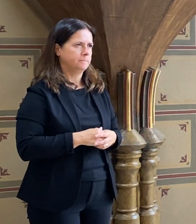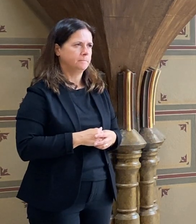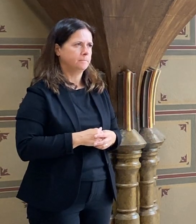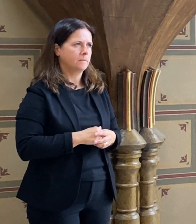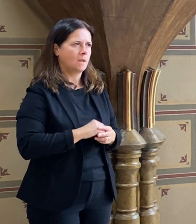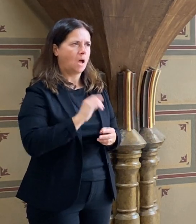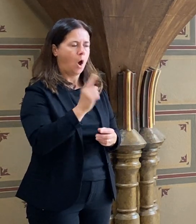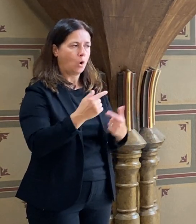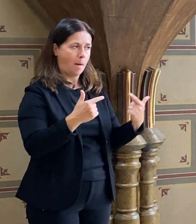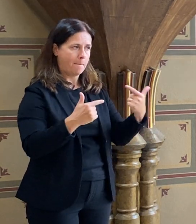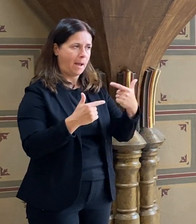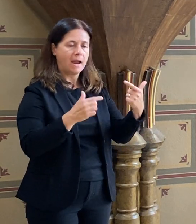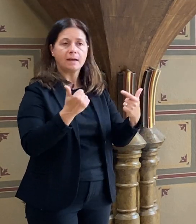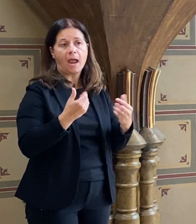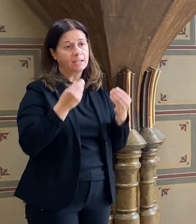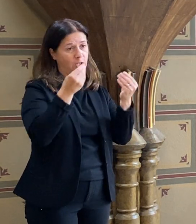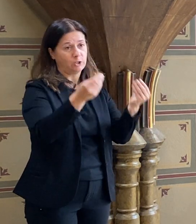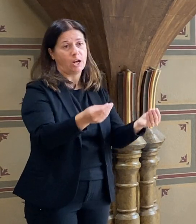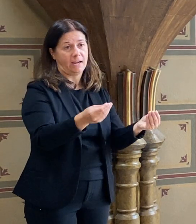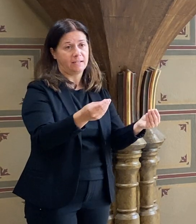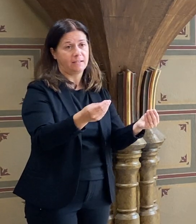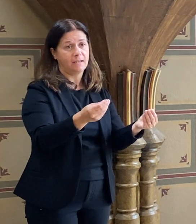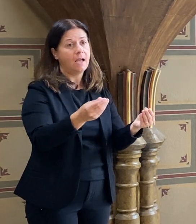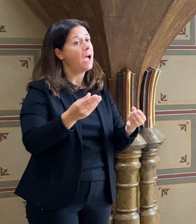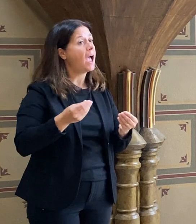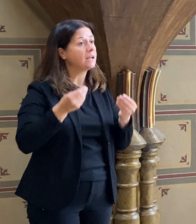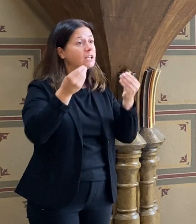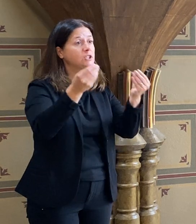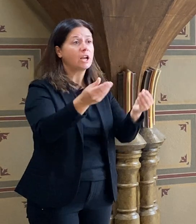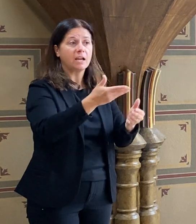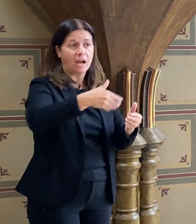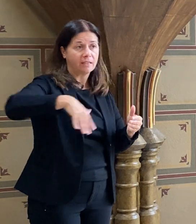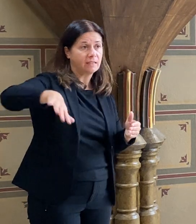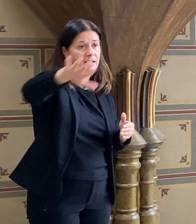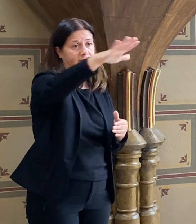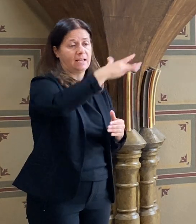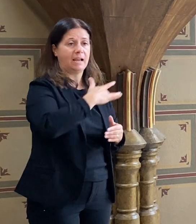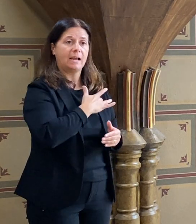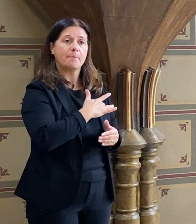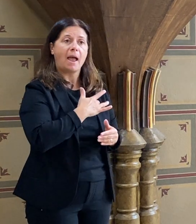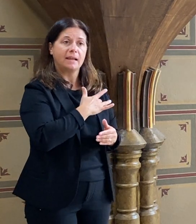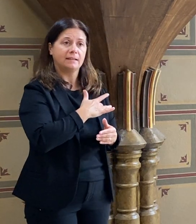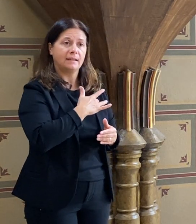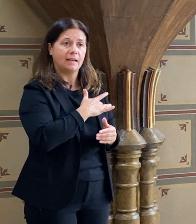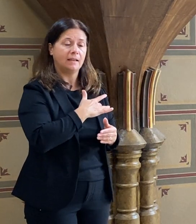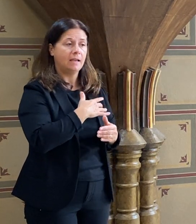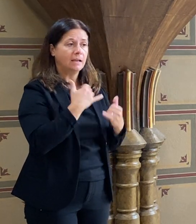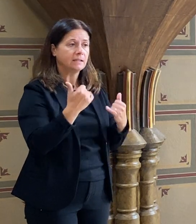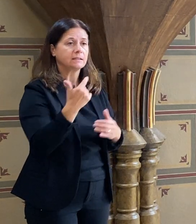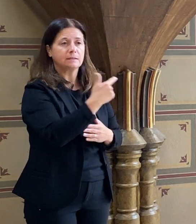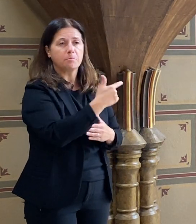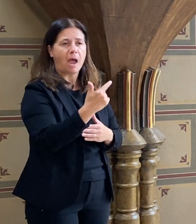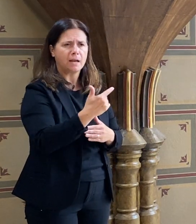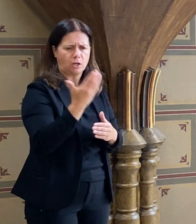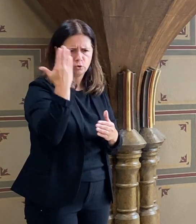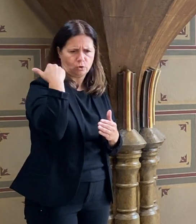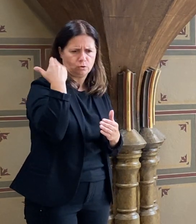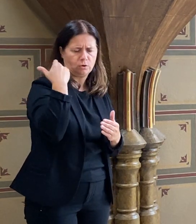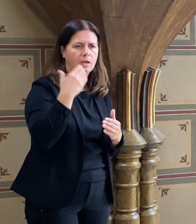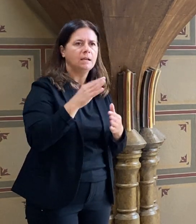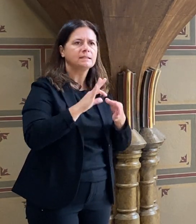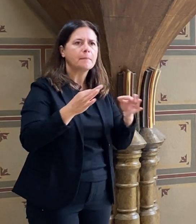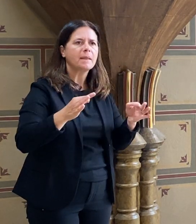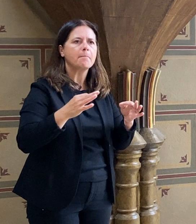Auch ihr beide seid ein Geschenk. Ein Geschenk an diese Gemeinde, die ihr nun beide seit Anfang September